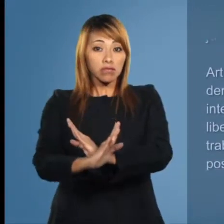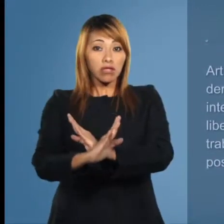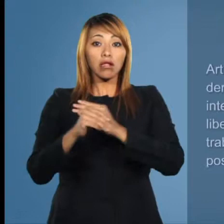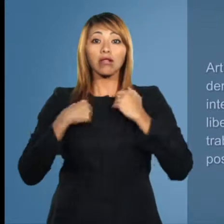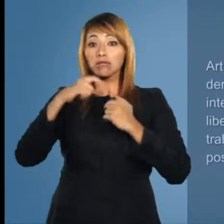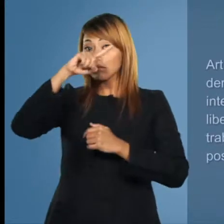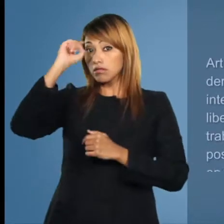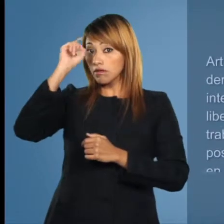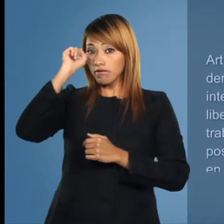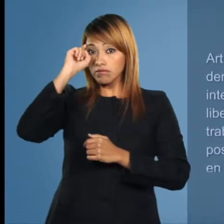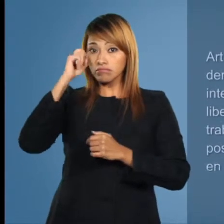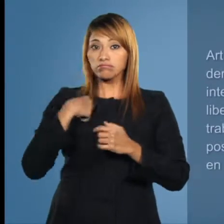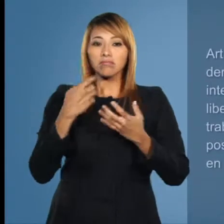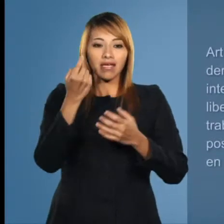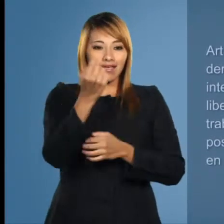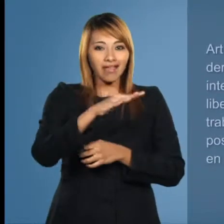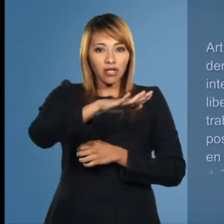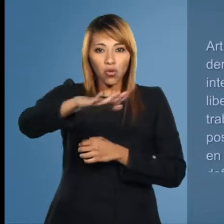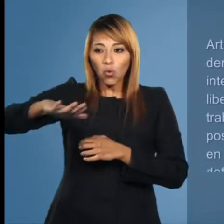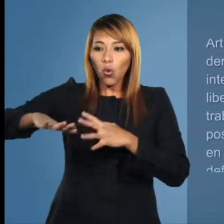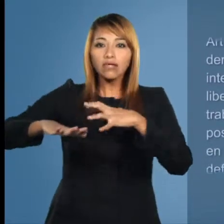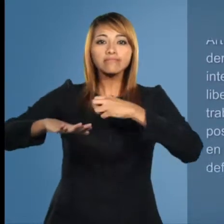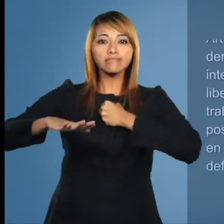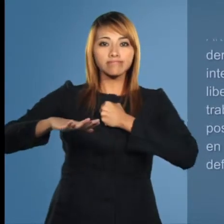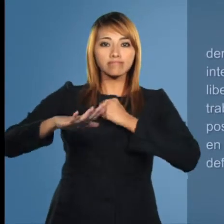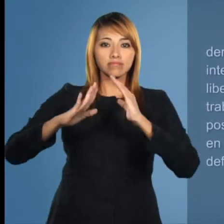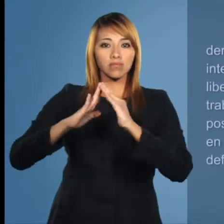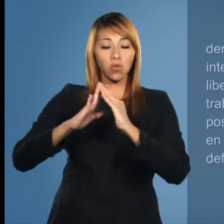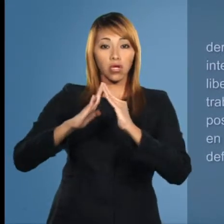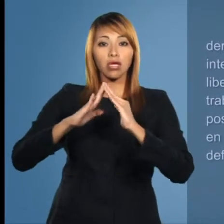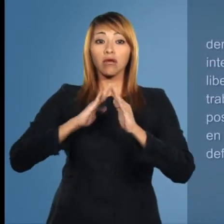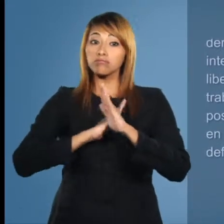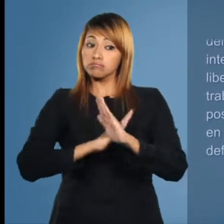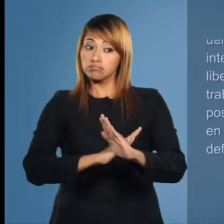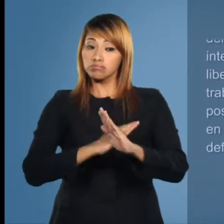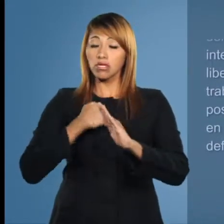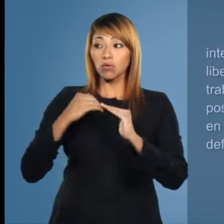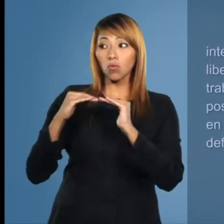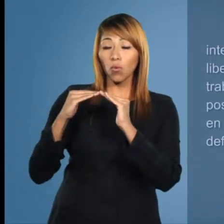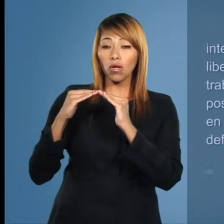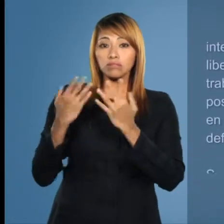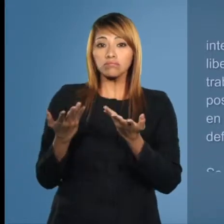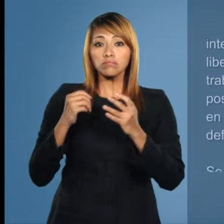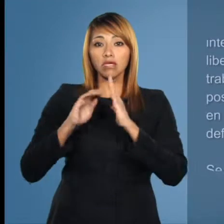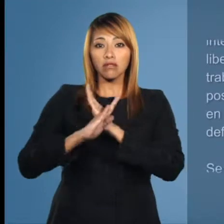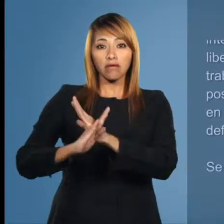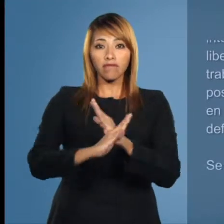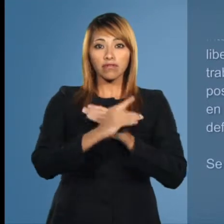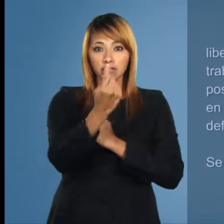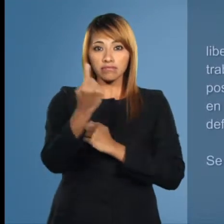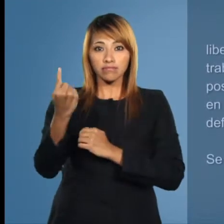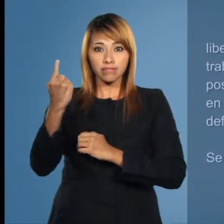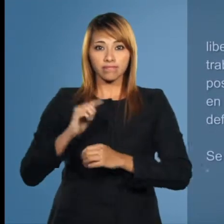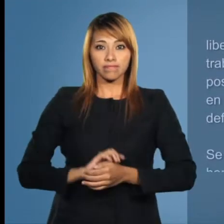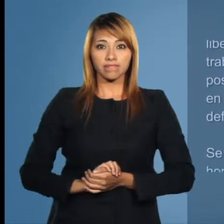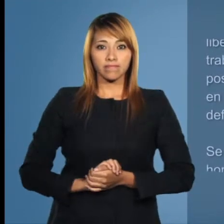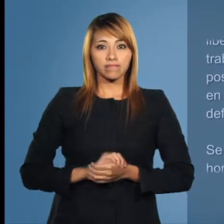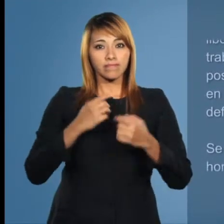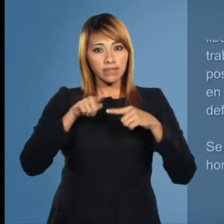trabajo, a la propiedad y posesión, y a ser protegida en la conservación y defensa de los mismos. Se garantiza el derecho